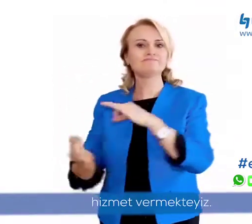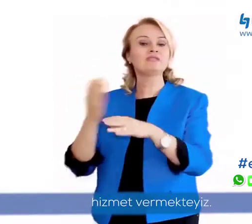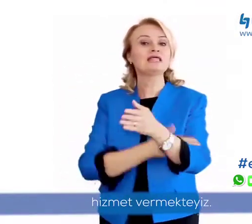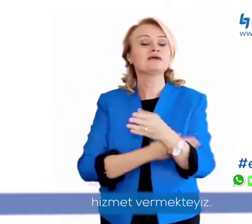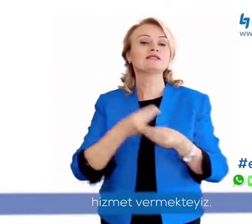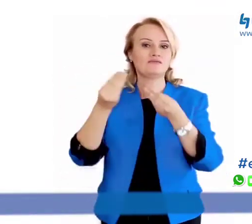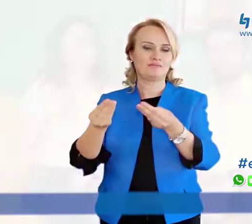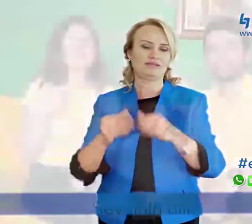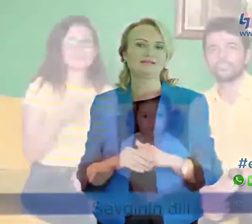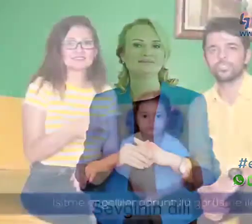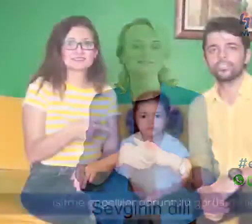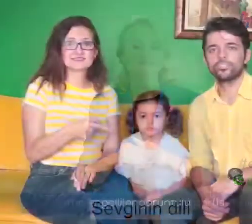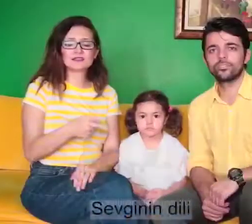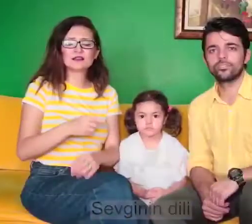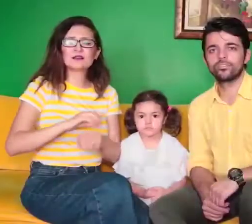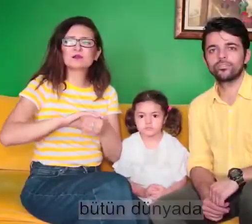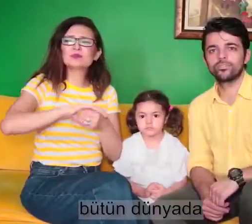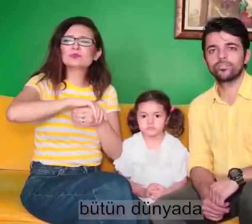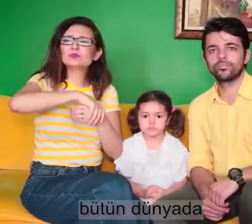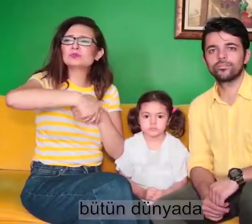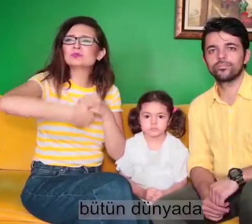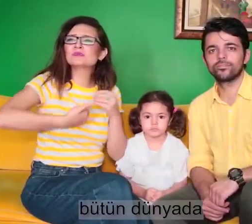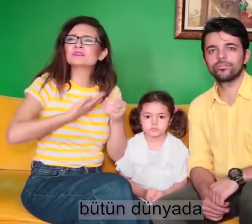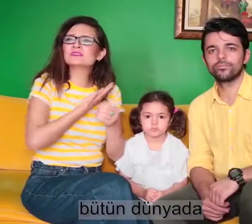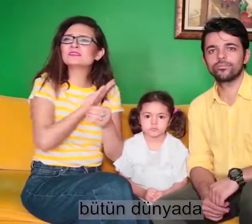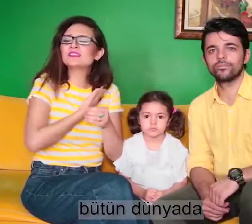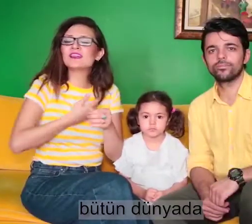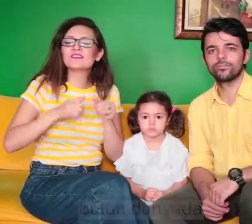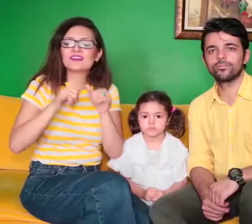vermekteyiz. Sevginin dili bütün dünyada aynı.